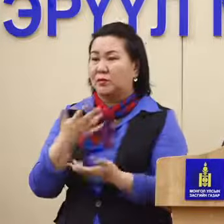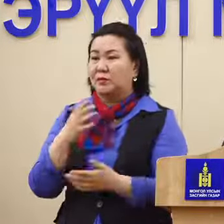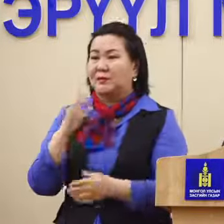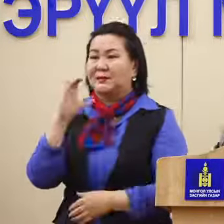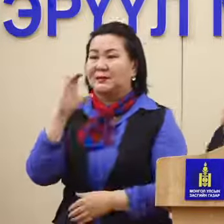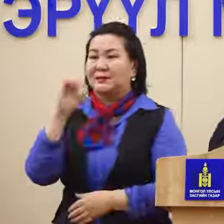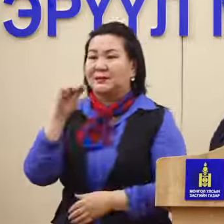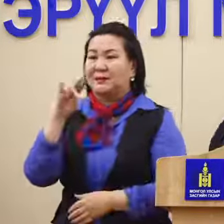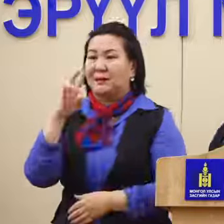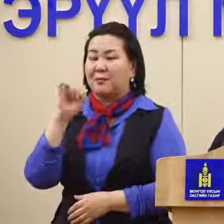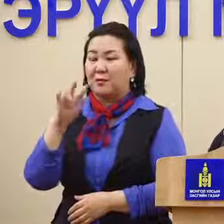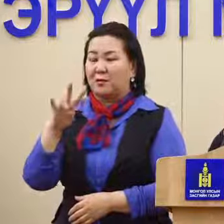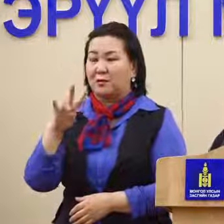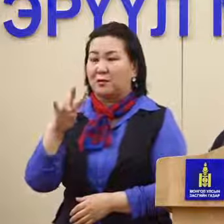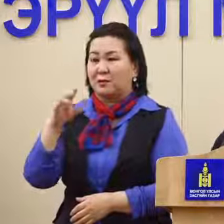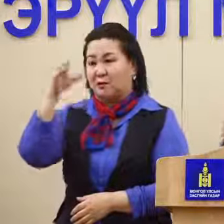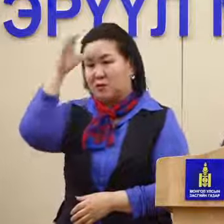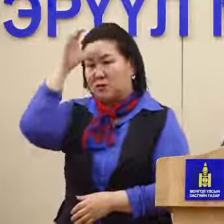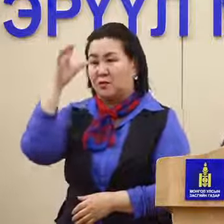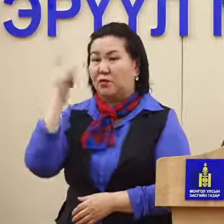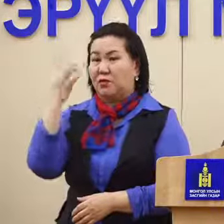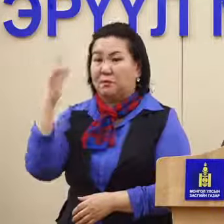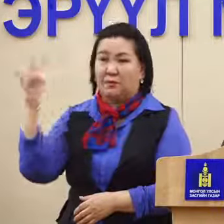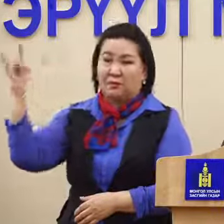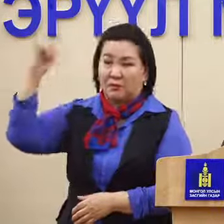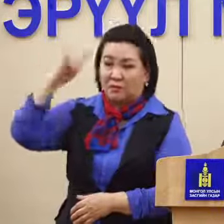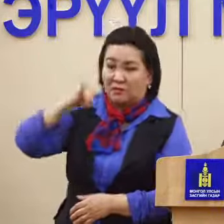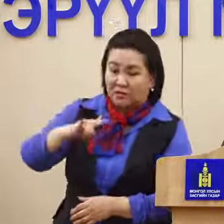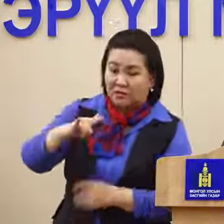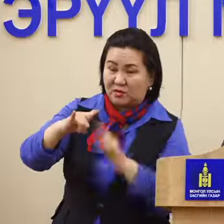Стамбул Улаанбаатарын онгоцоор ирсэн